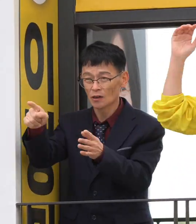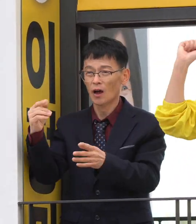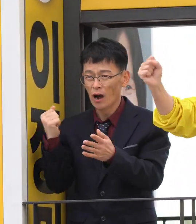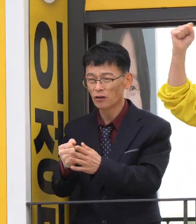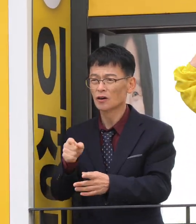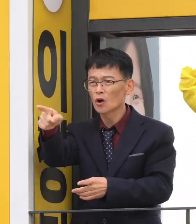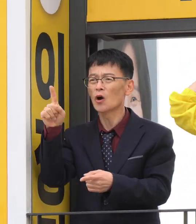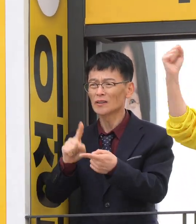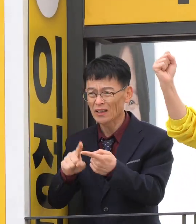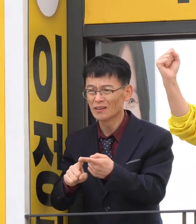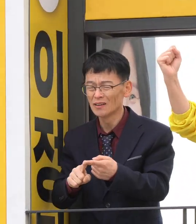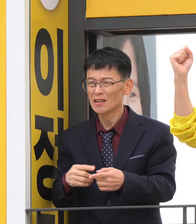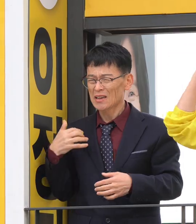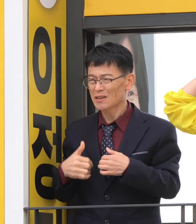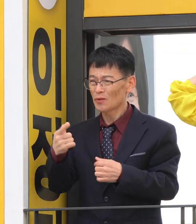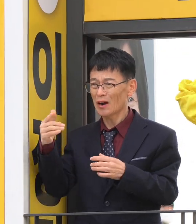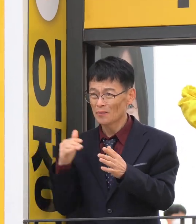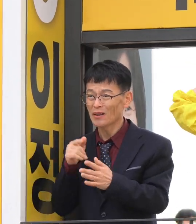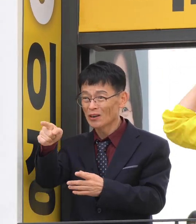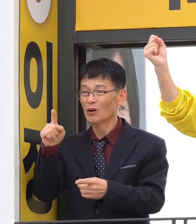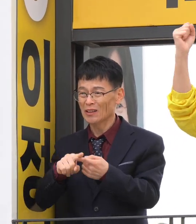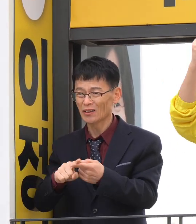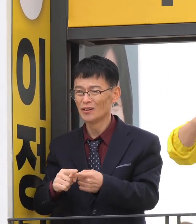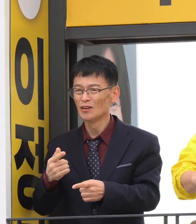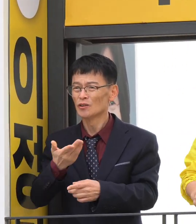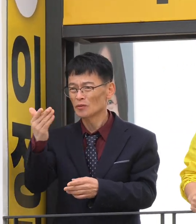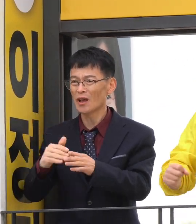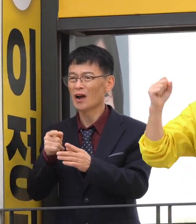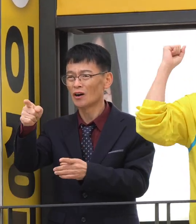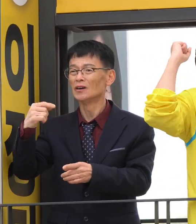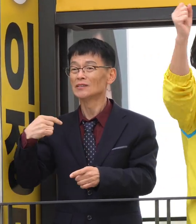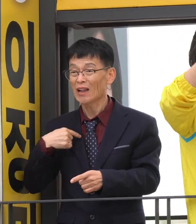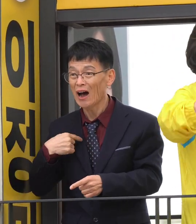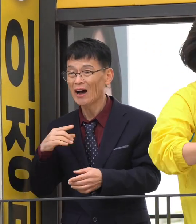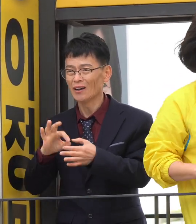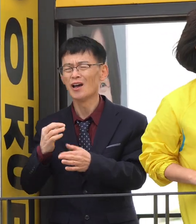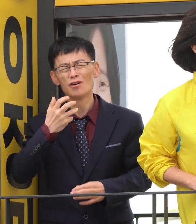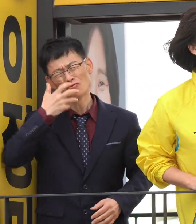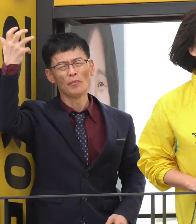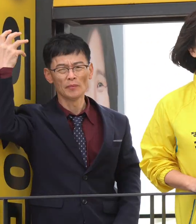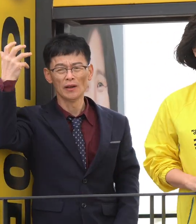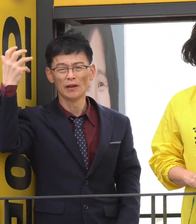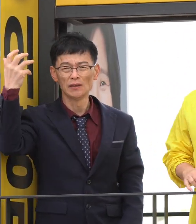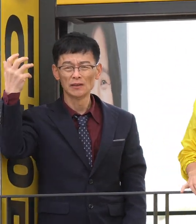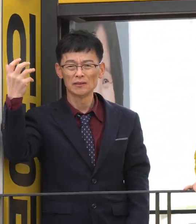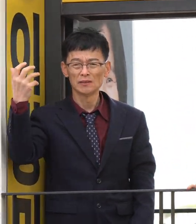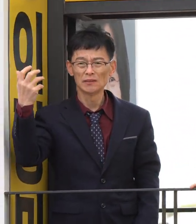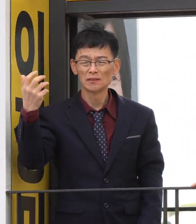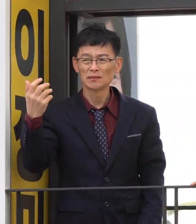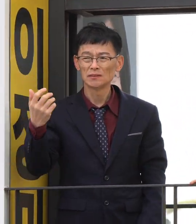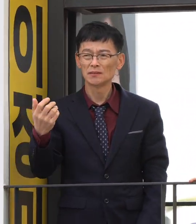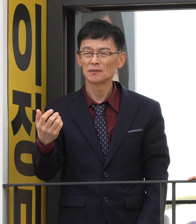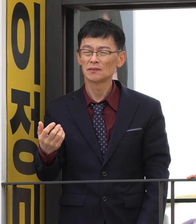퍼지는구나, 그런 기쁨을 갖는 것을 주민들께 드리는 것이 저의 꿈입니다, 여러분.